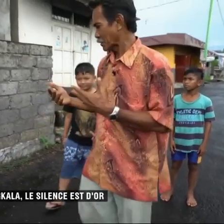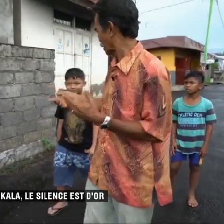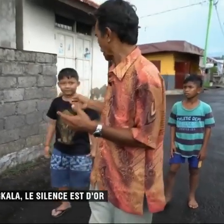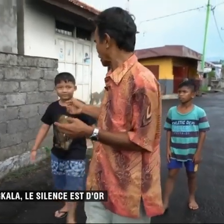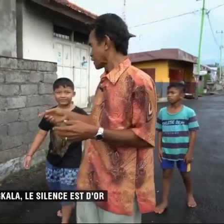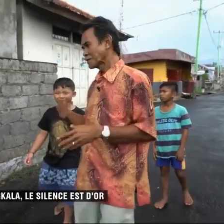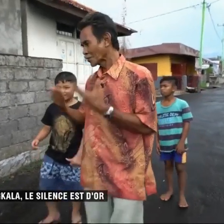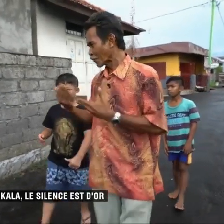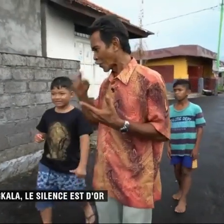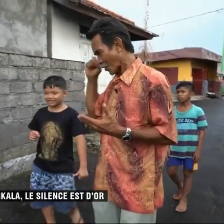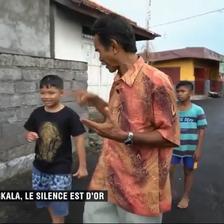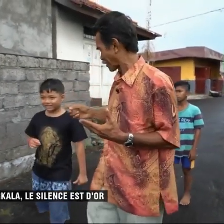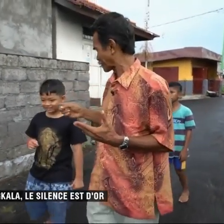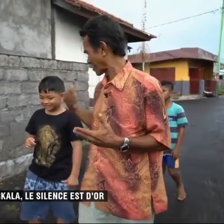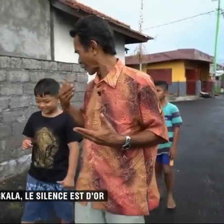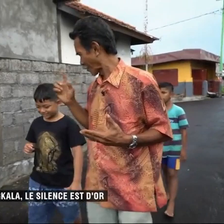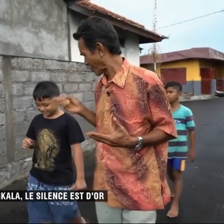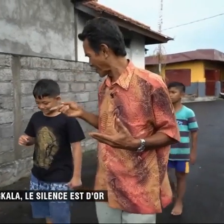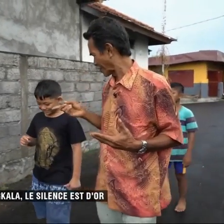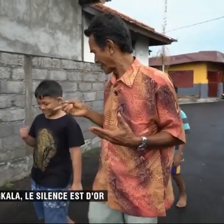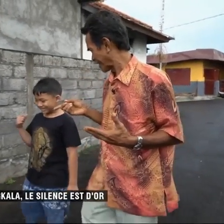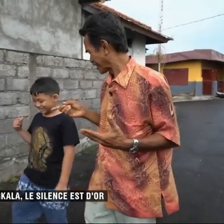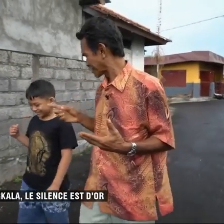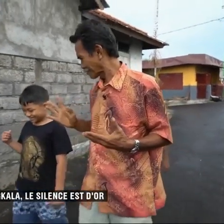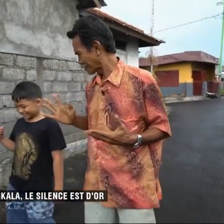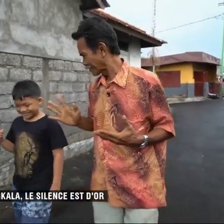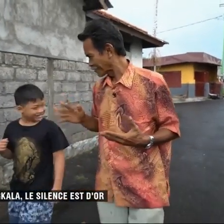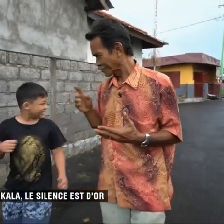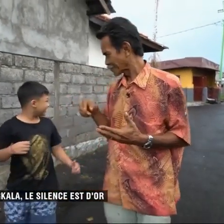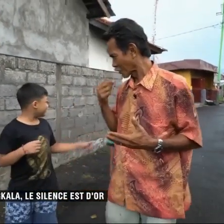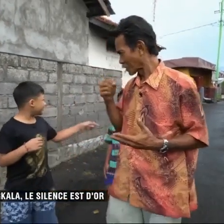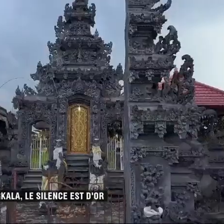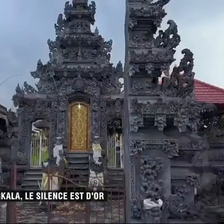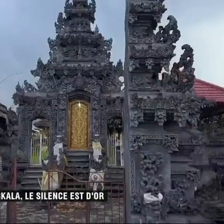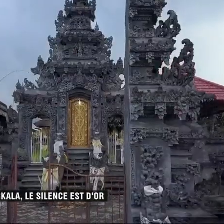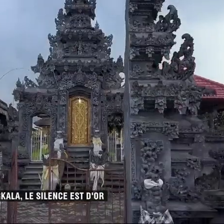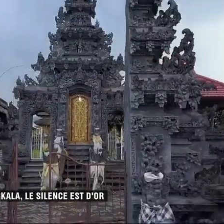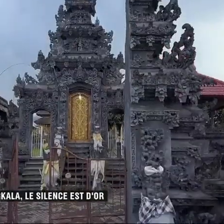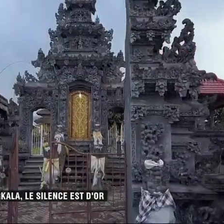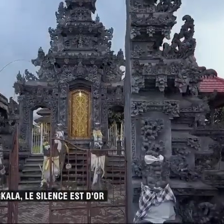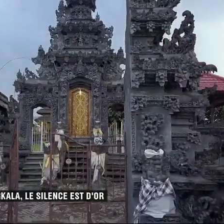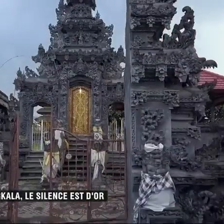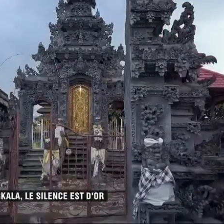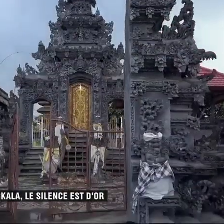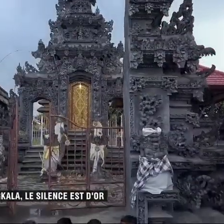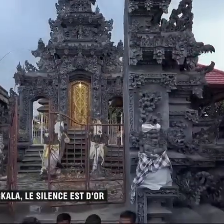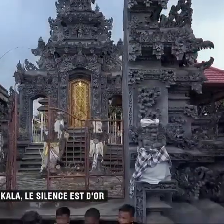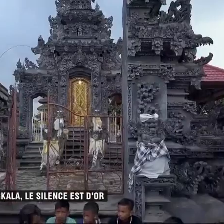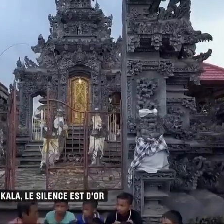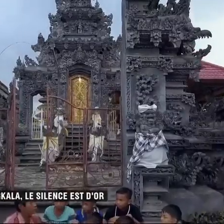3000 habitants aujourd'hui. Et le phénomène perdure depuis 7 générations. Pendant longtemps, les habitants ont même